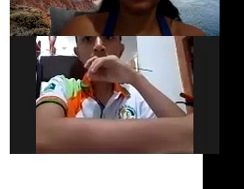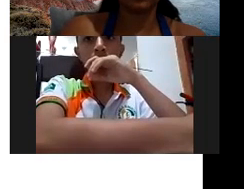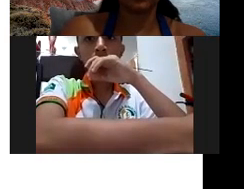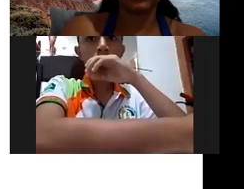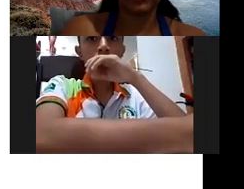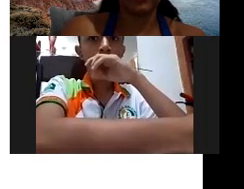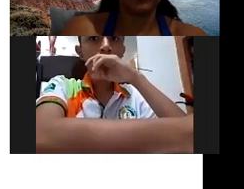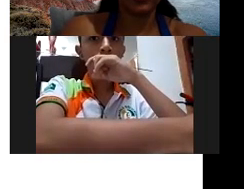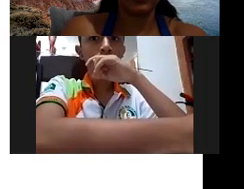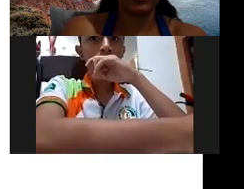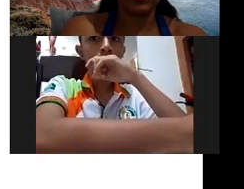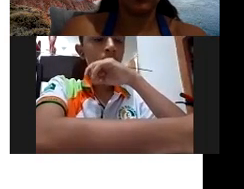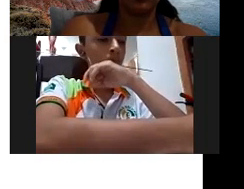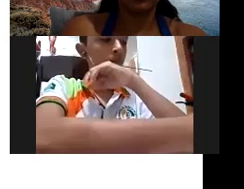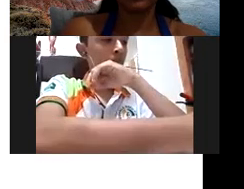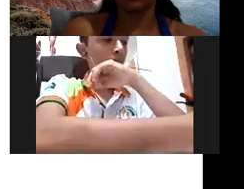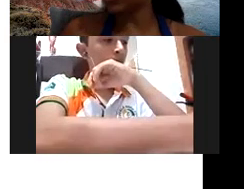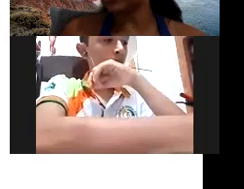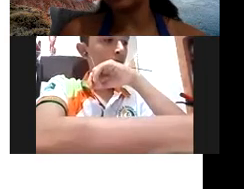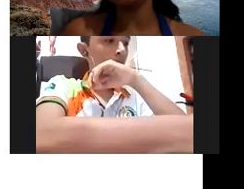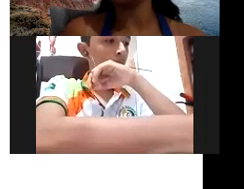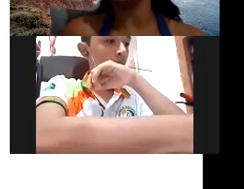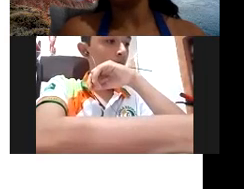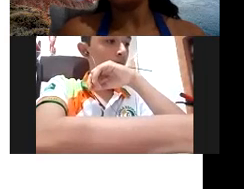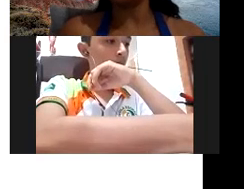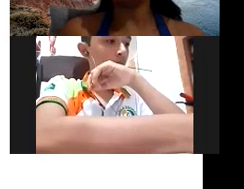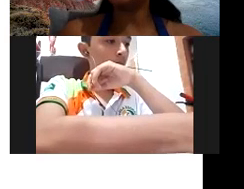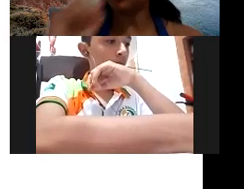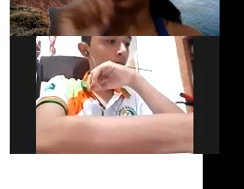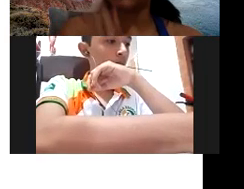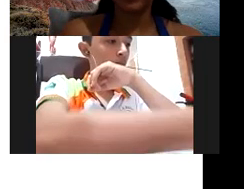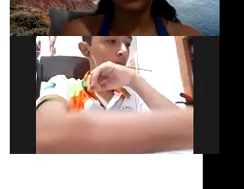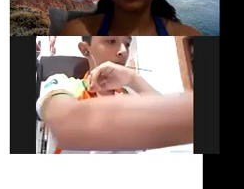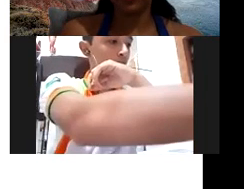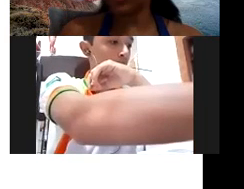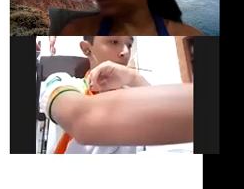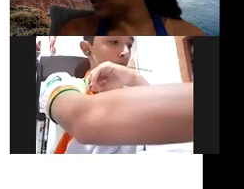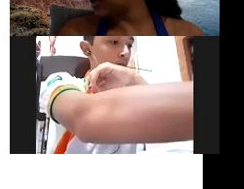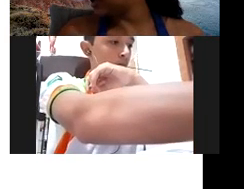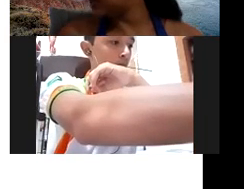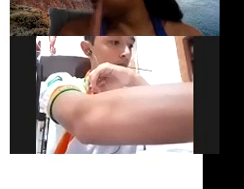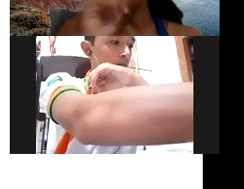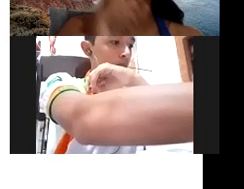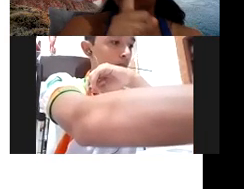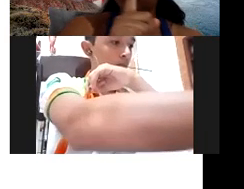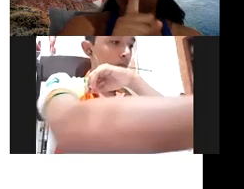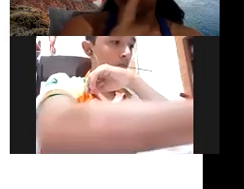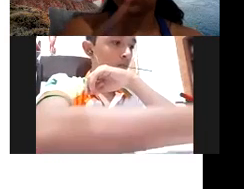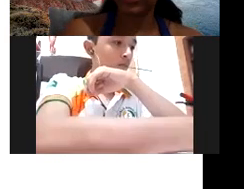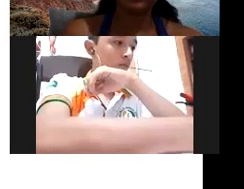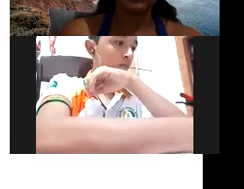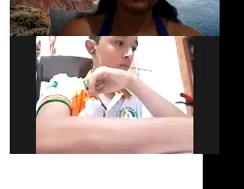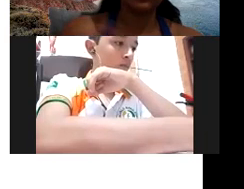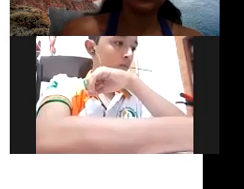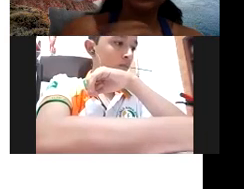tem uma que a simples troca tá dupla troca a simples troca por exemplo pode ser só um